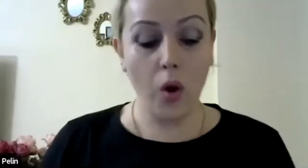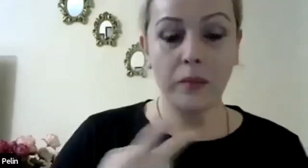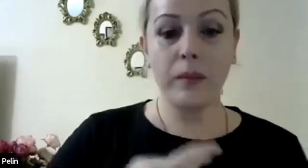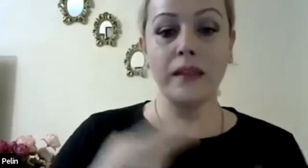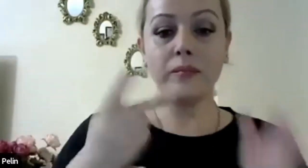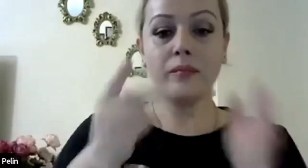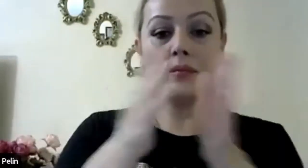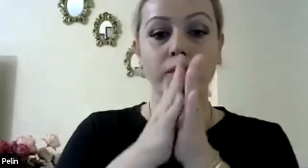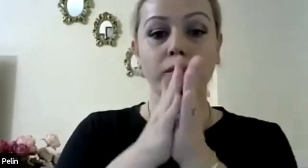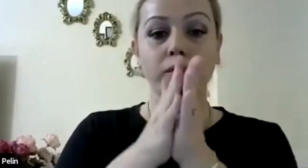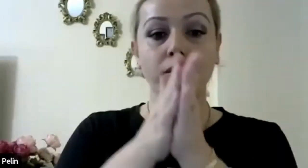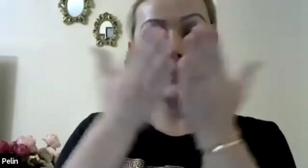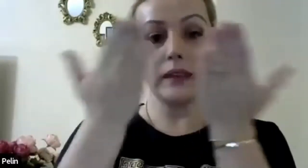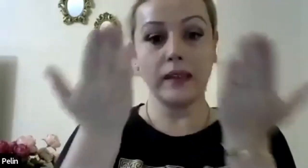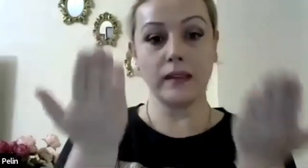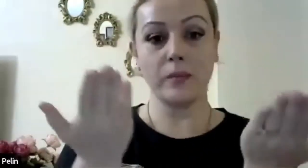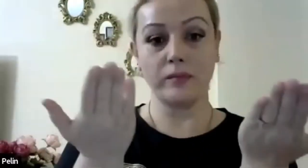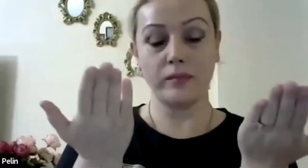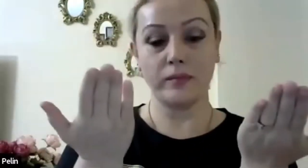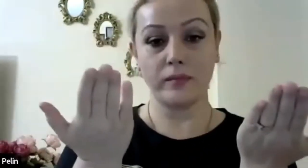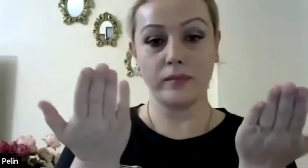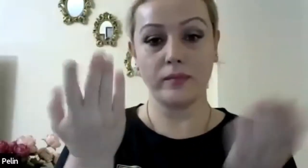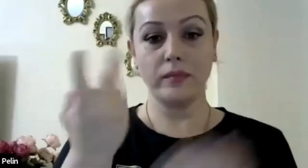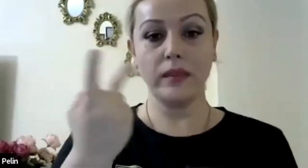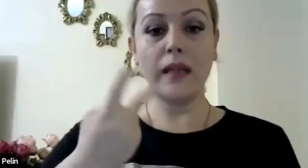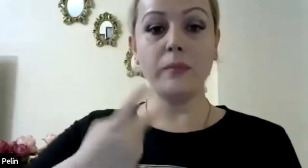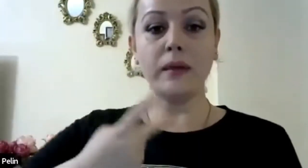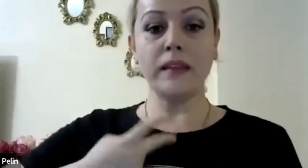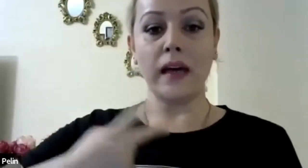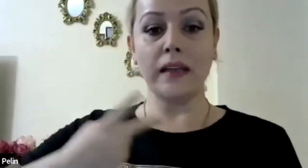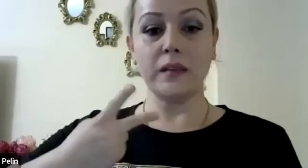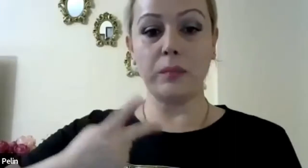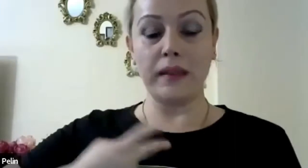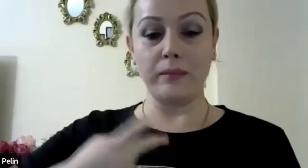verelim. Benim kitabım. Yani bana ait benim.